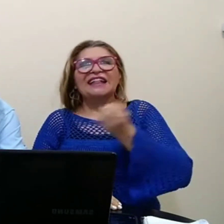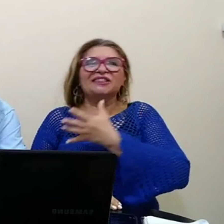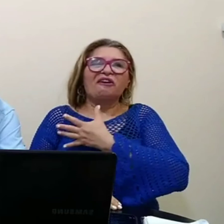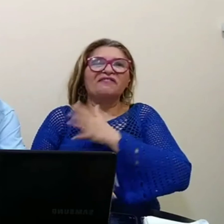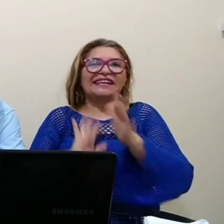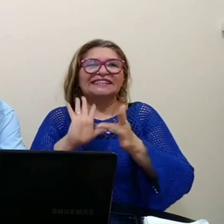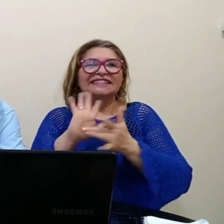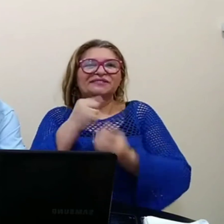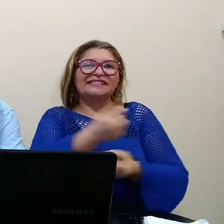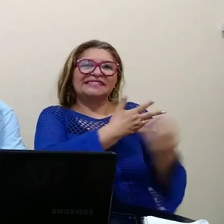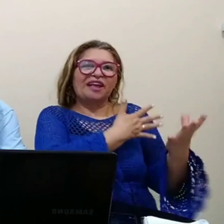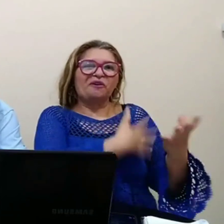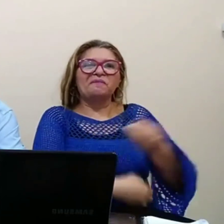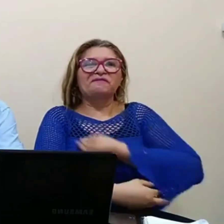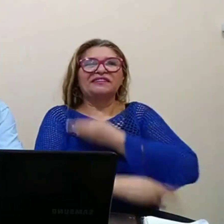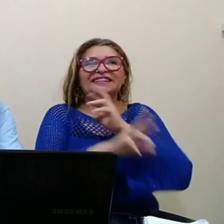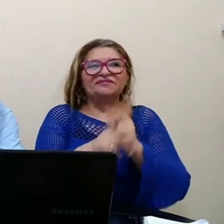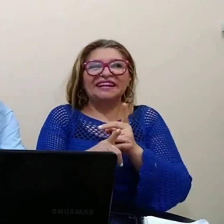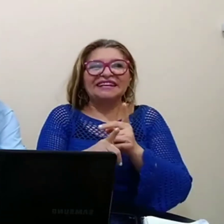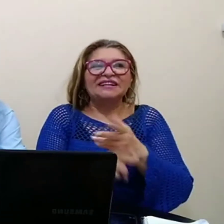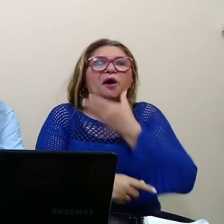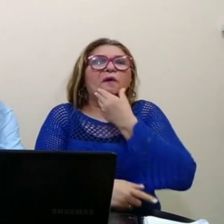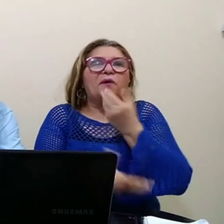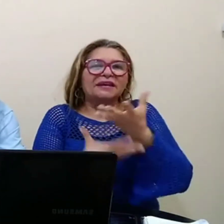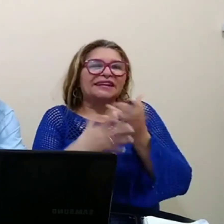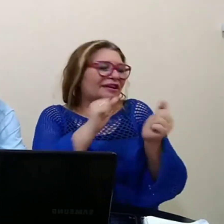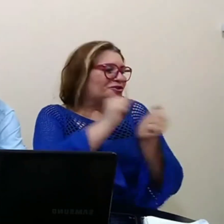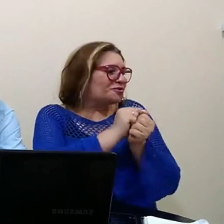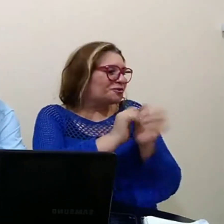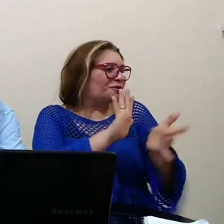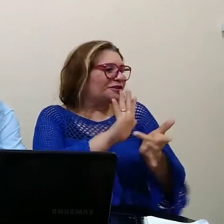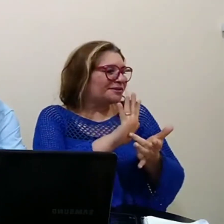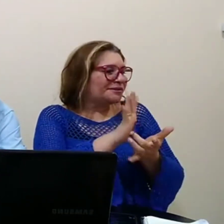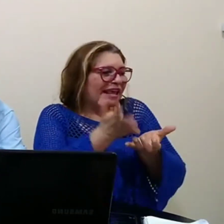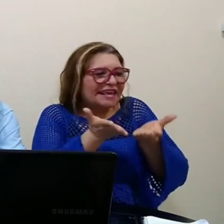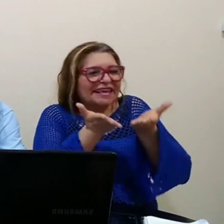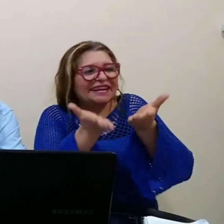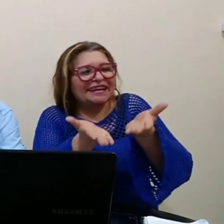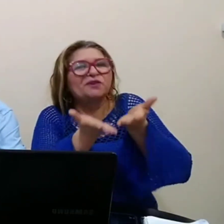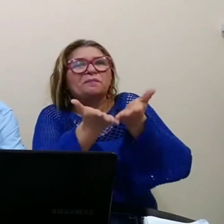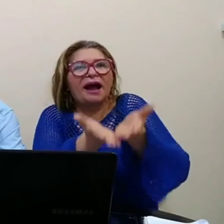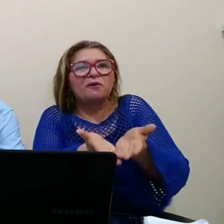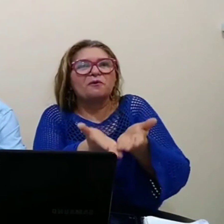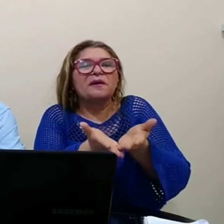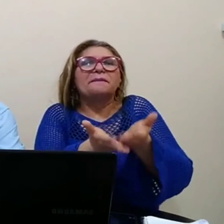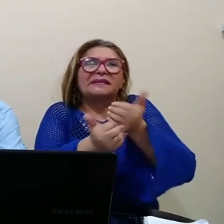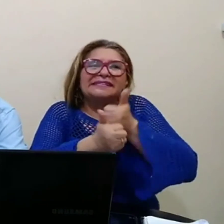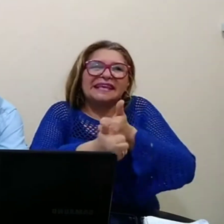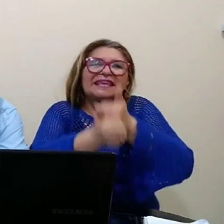nova vida para ele. Ele queria estar com Jesus, mas Jesus diz para ele no verso 19,